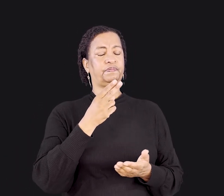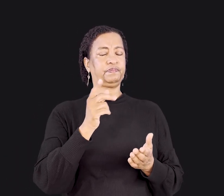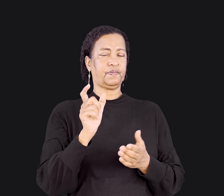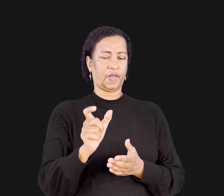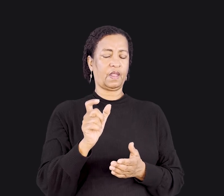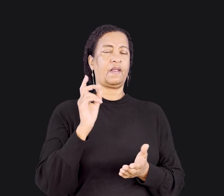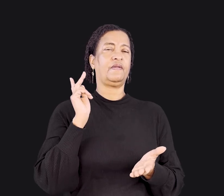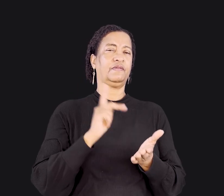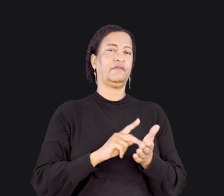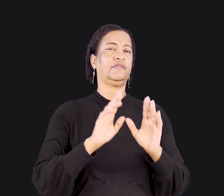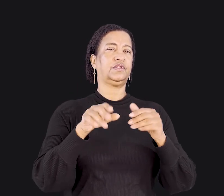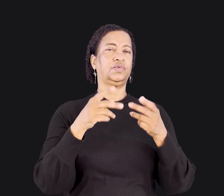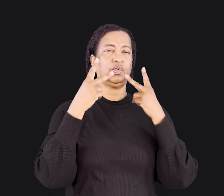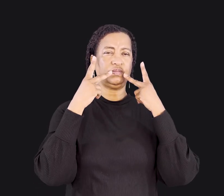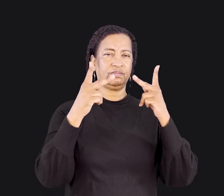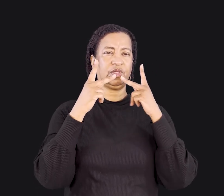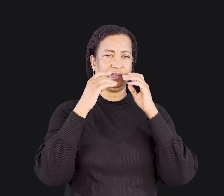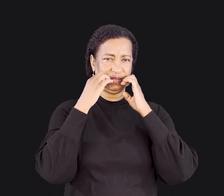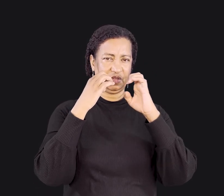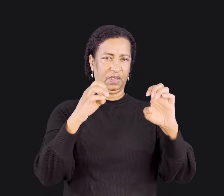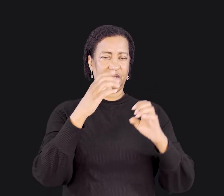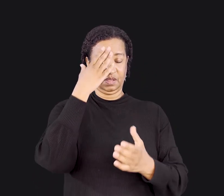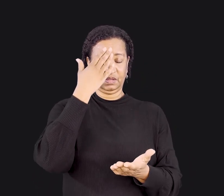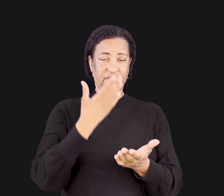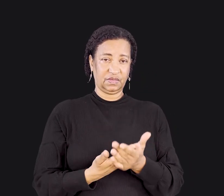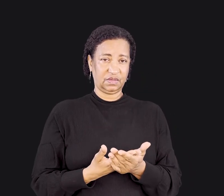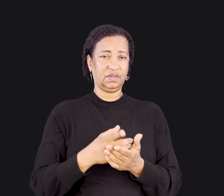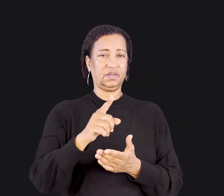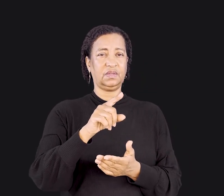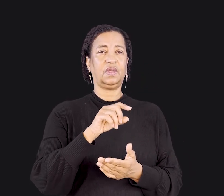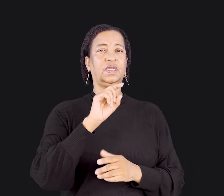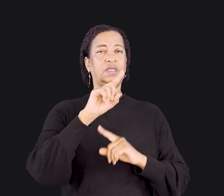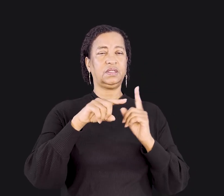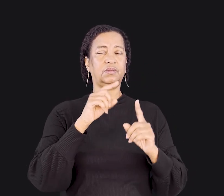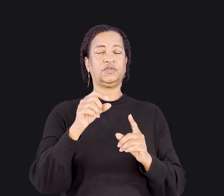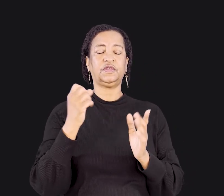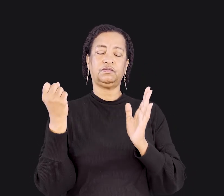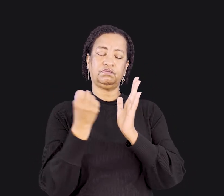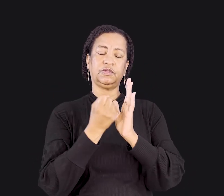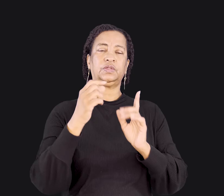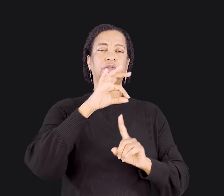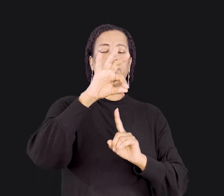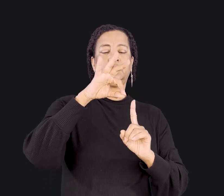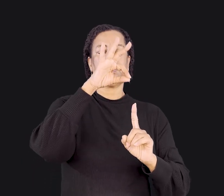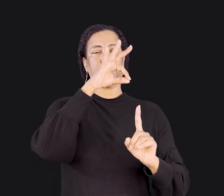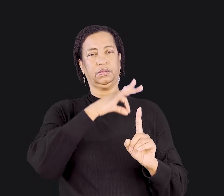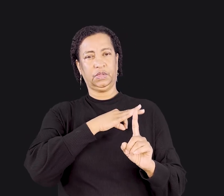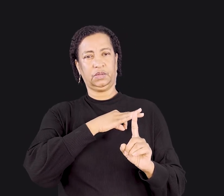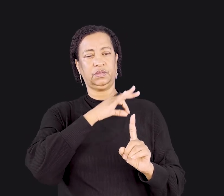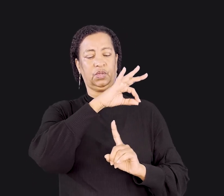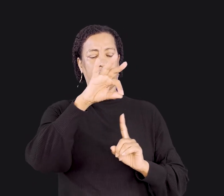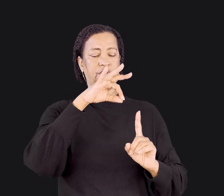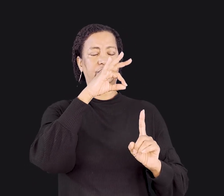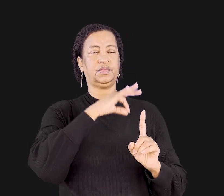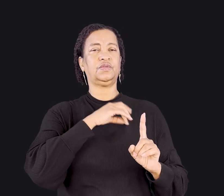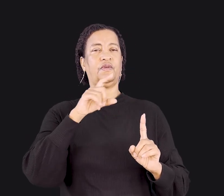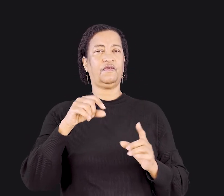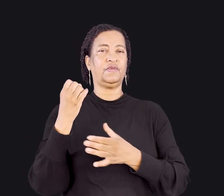verdade quando o Evangelho foi pregado e creram. Assim que vocês creram, foram selados com o Espírito Santo. O Espírito Santo foi como uma garantia